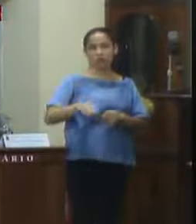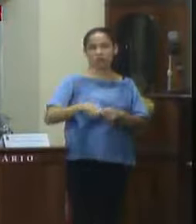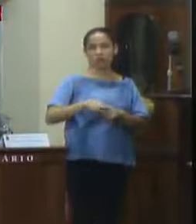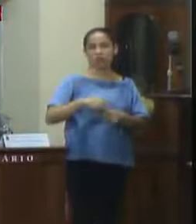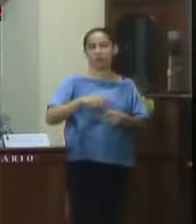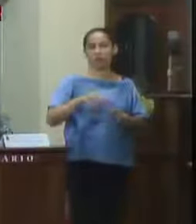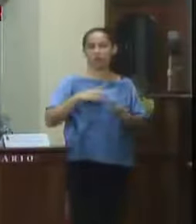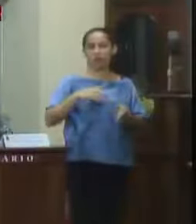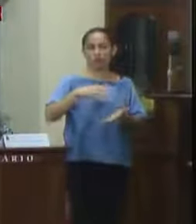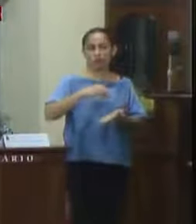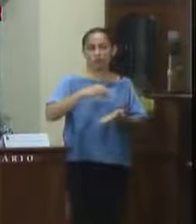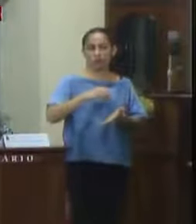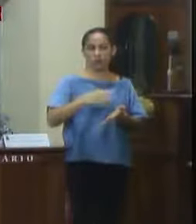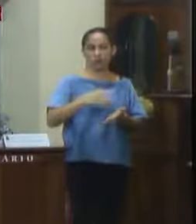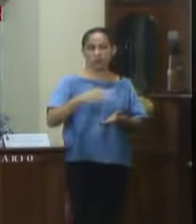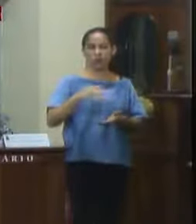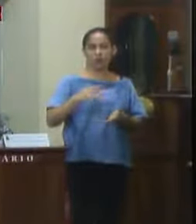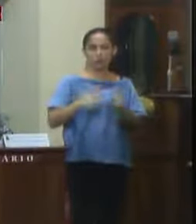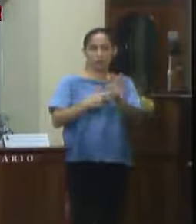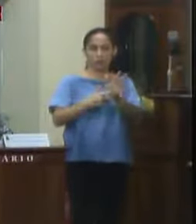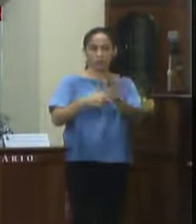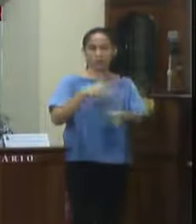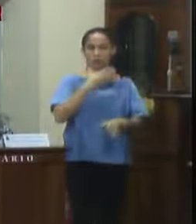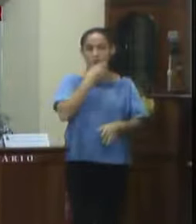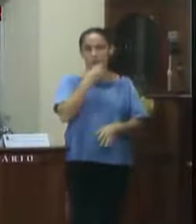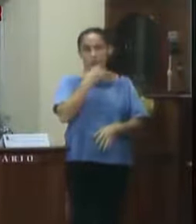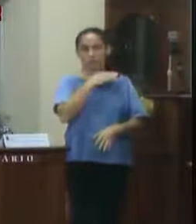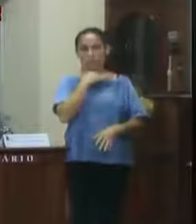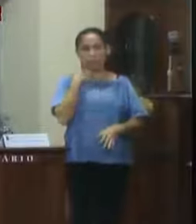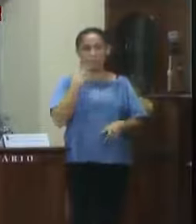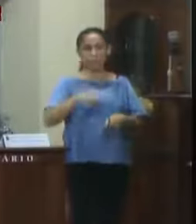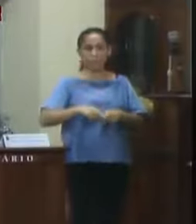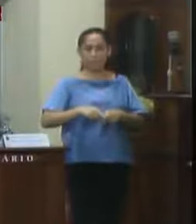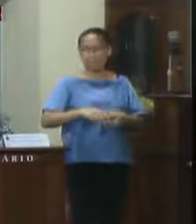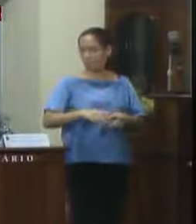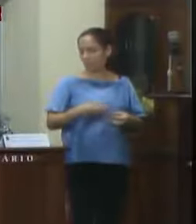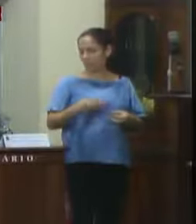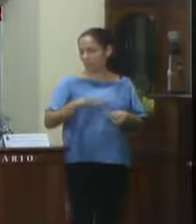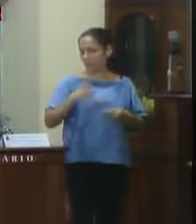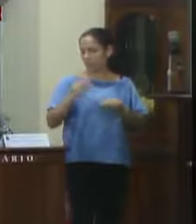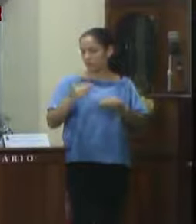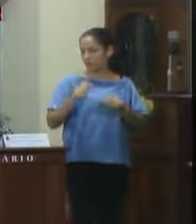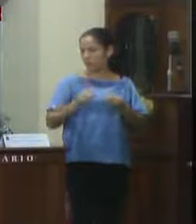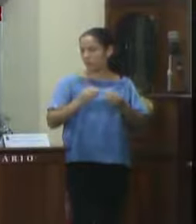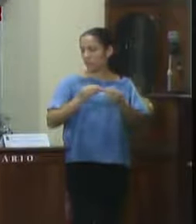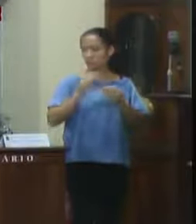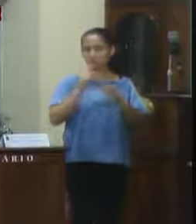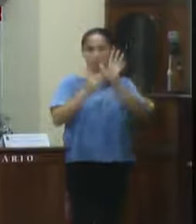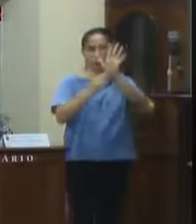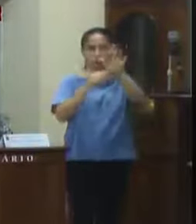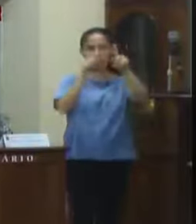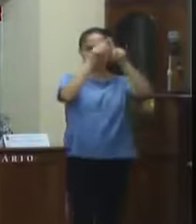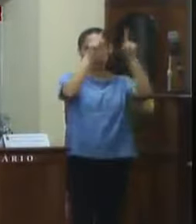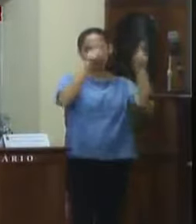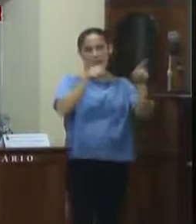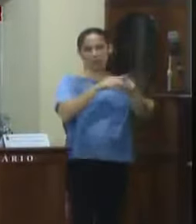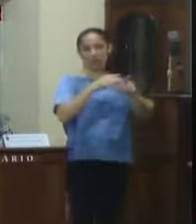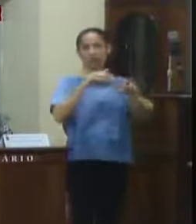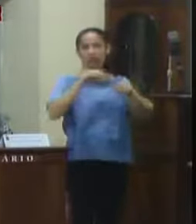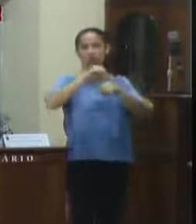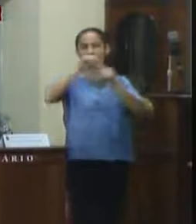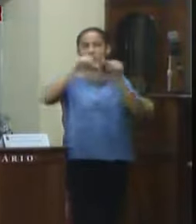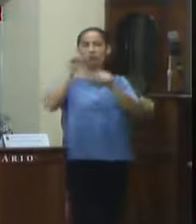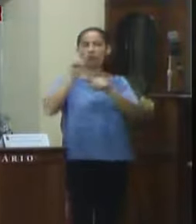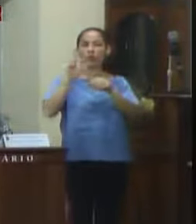homenageado. Artigo 3º. A municipalidade tomará as providências necessárias para indicar com clareza o nome por que passará a ser reconhecido o